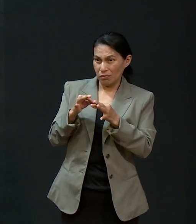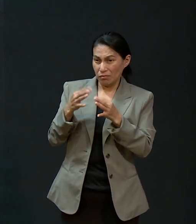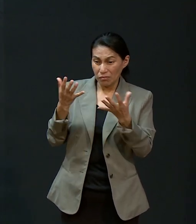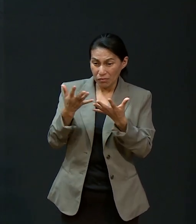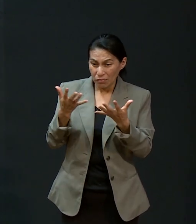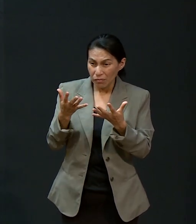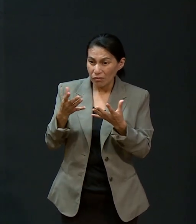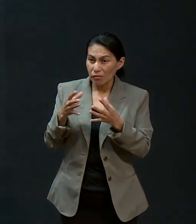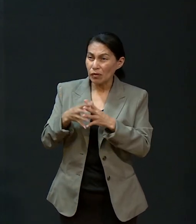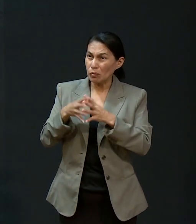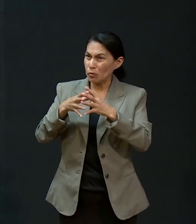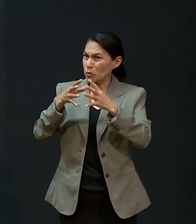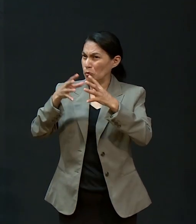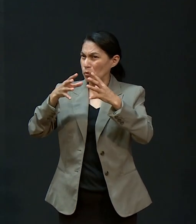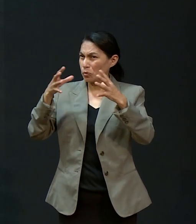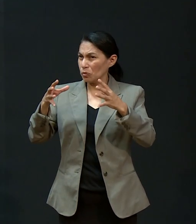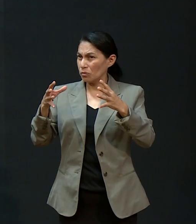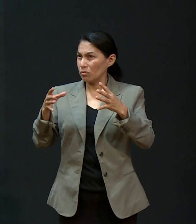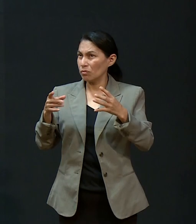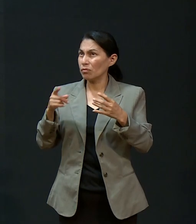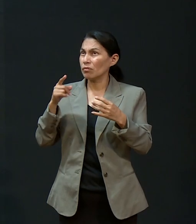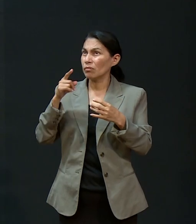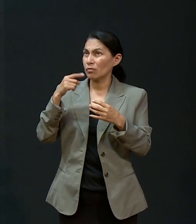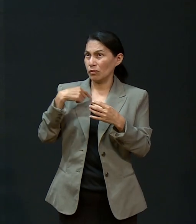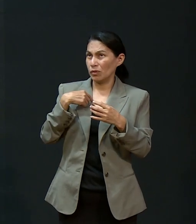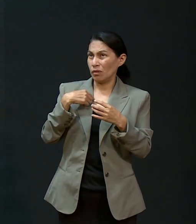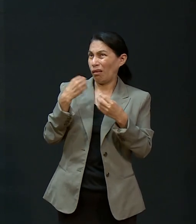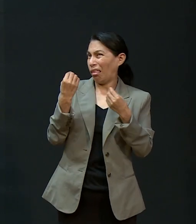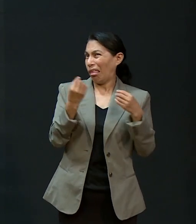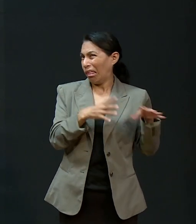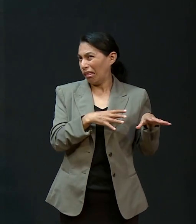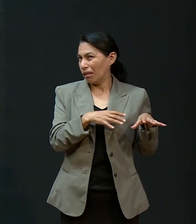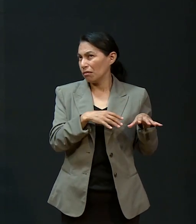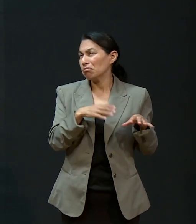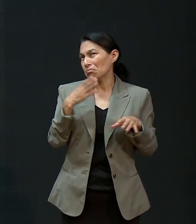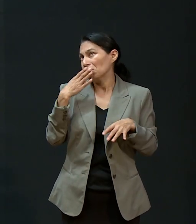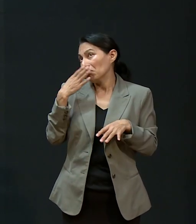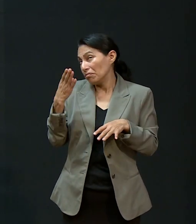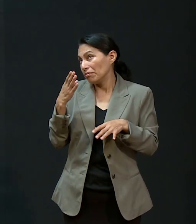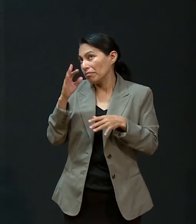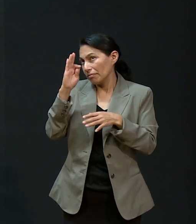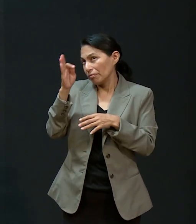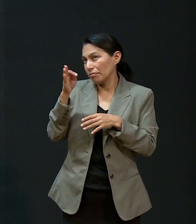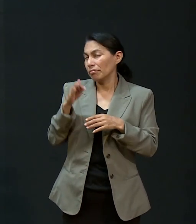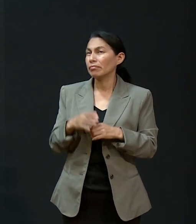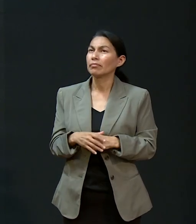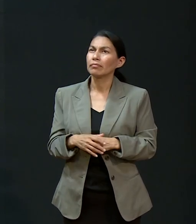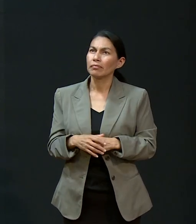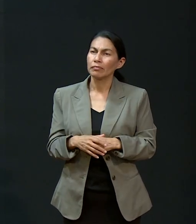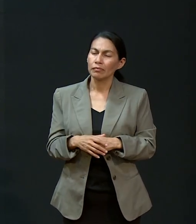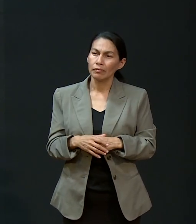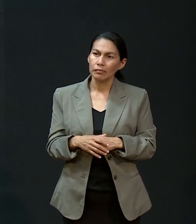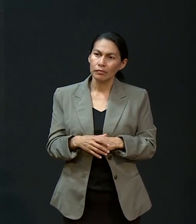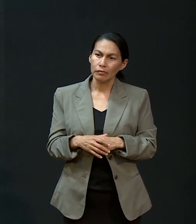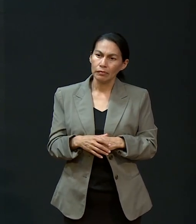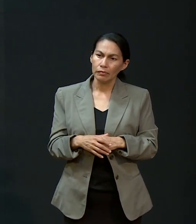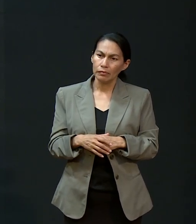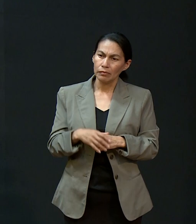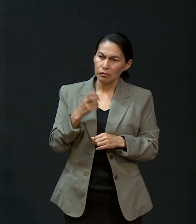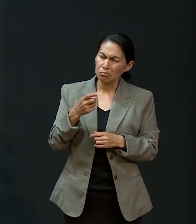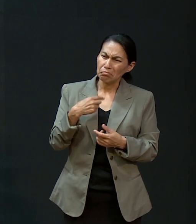que esos frutos se multipliquen y se estén trabajando para que no los pierda, está bien, lo voy a